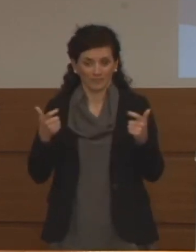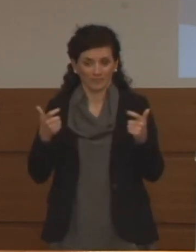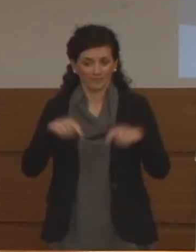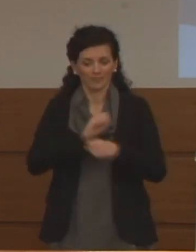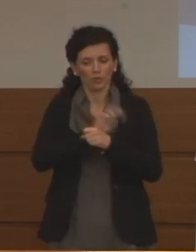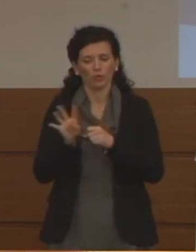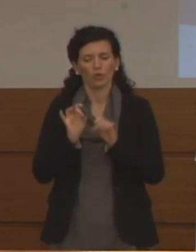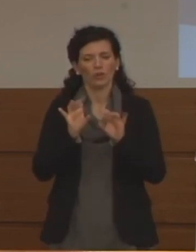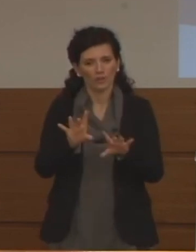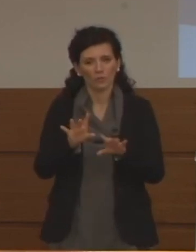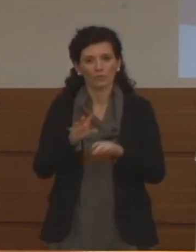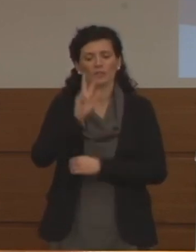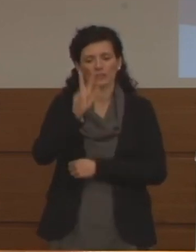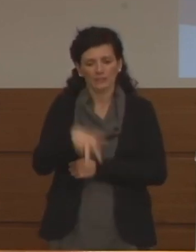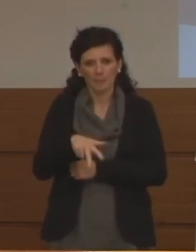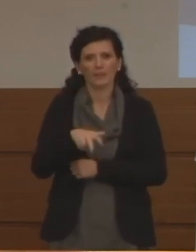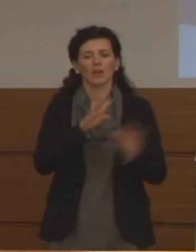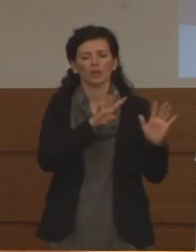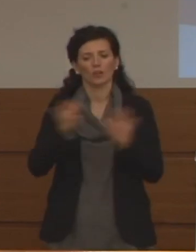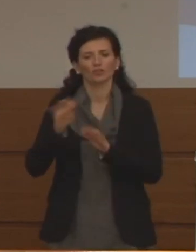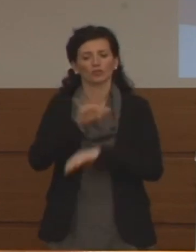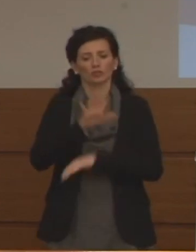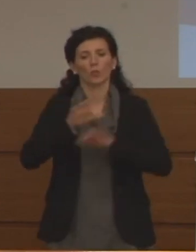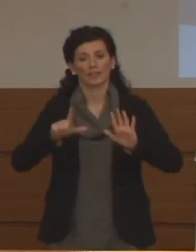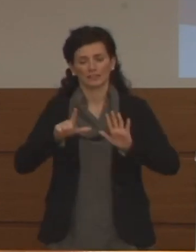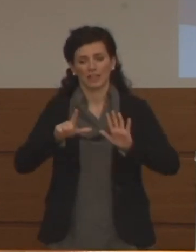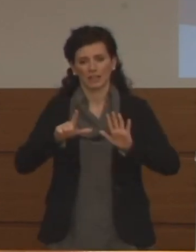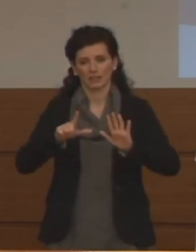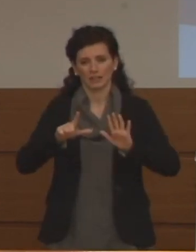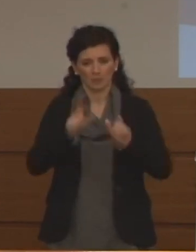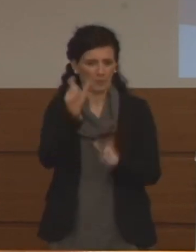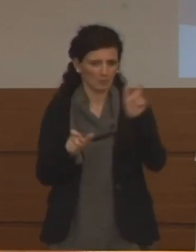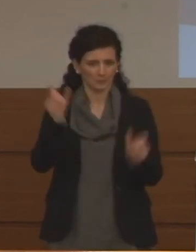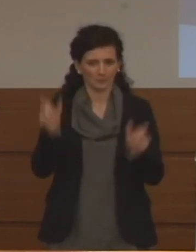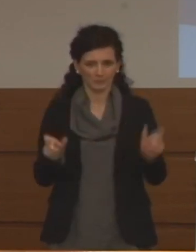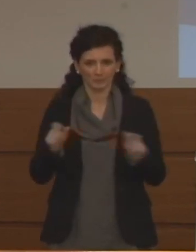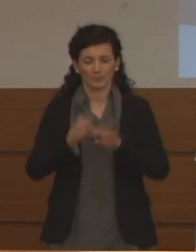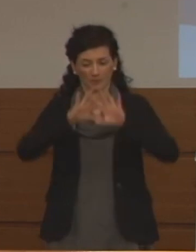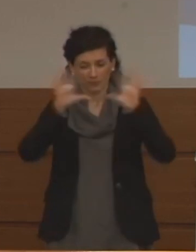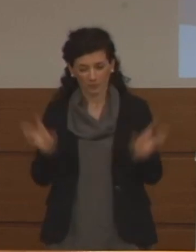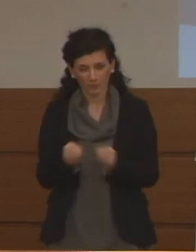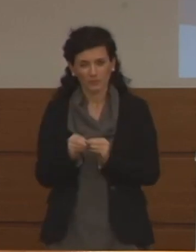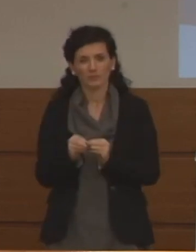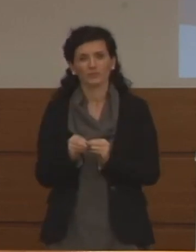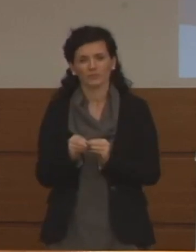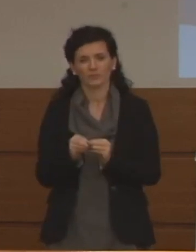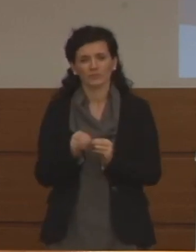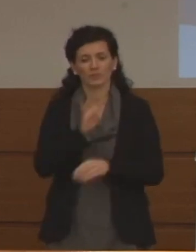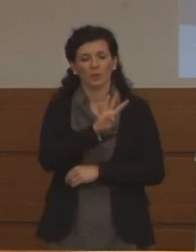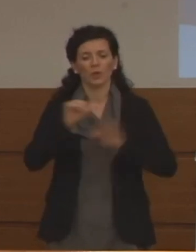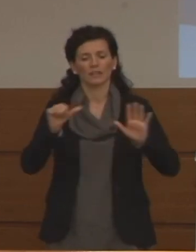positive di 3.950 sette persone il totale attualmente dei positivi e